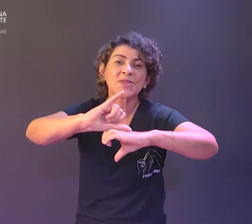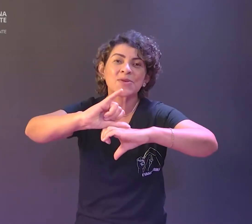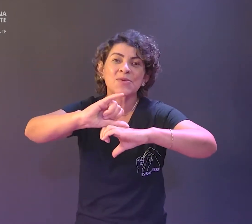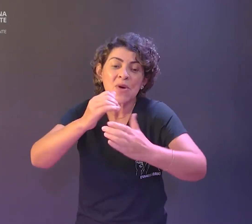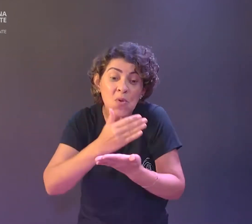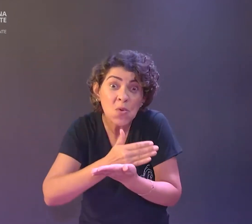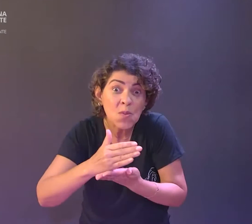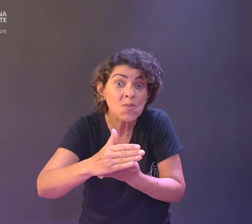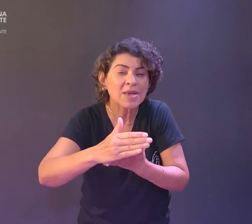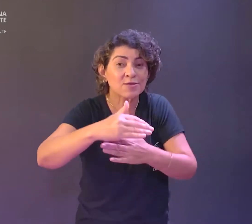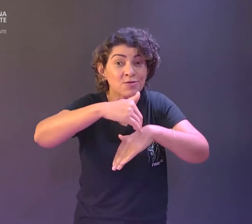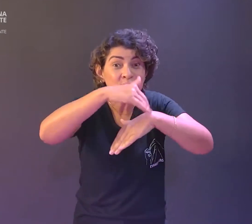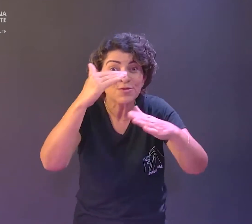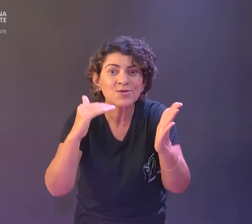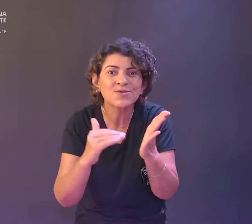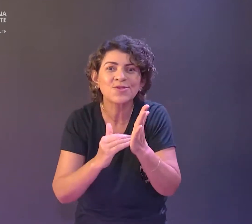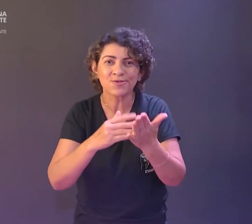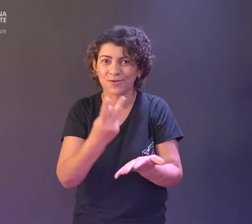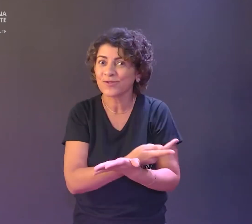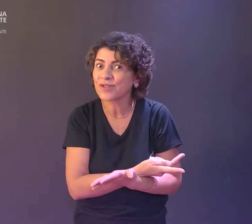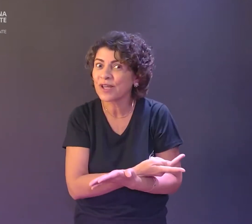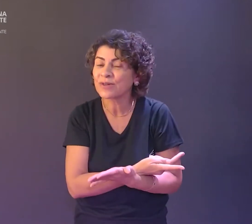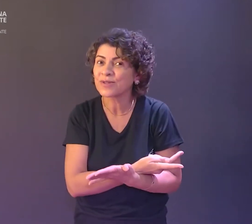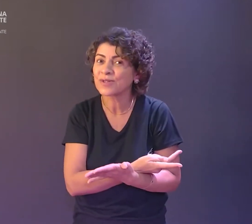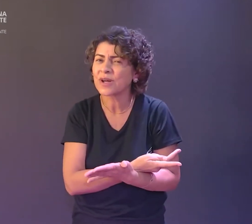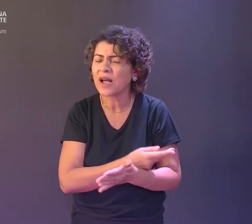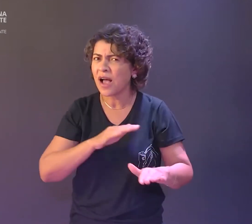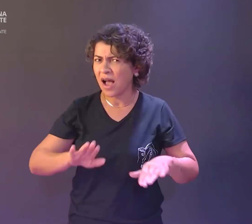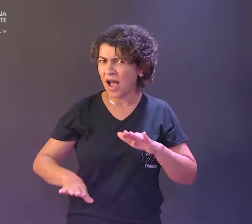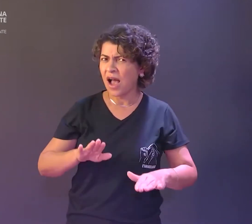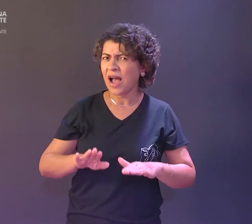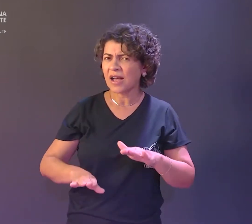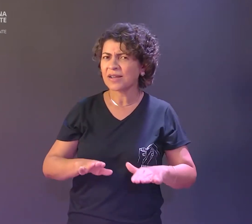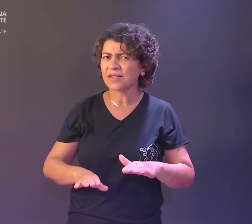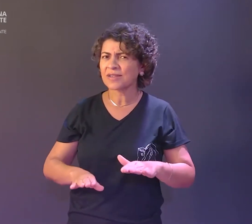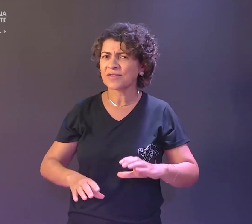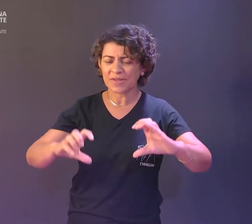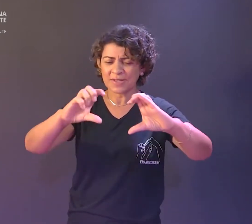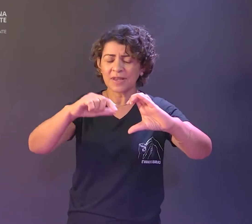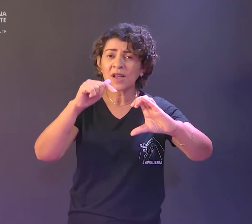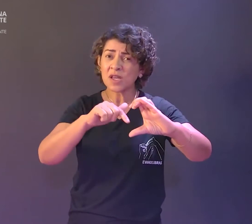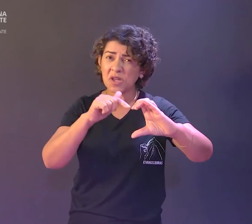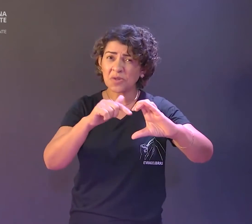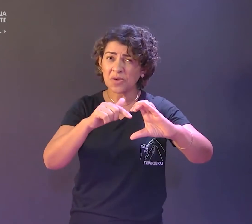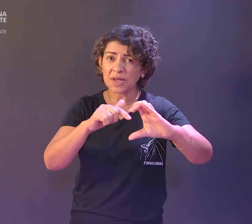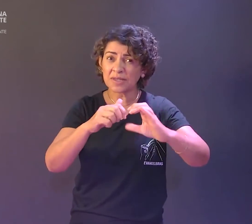Muitas vezes, no coração, há ídolos que governam os nossos desejos.